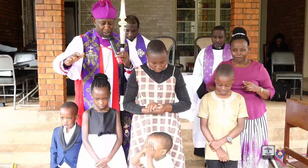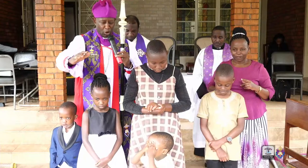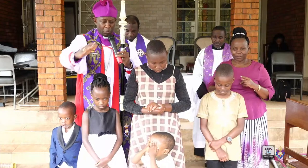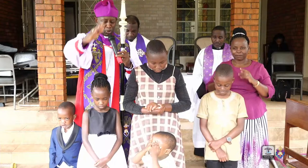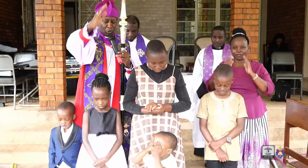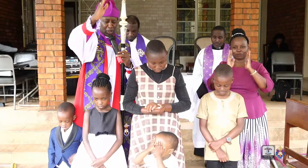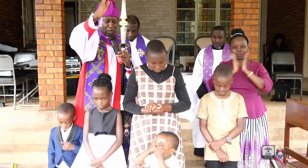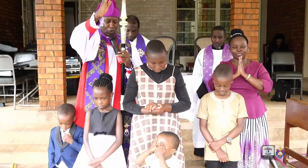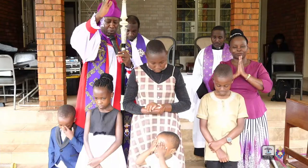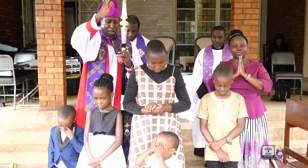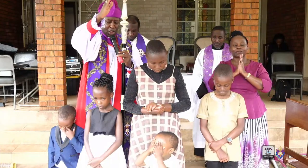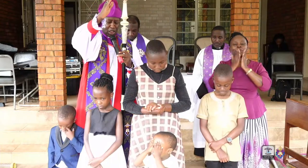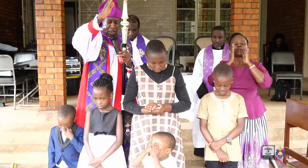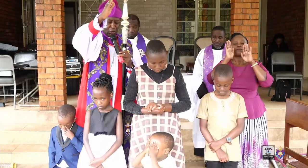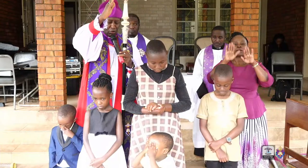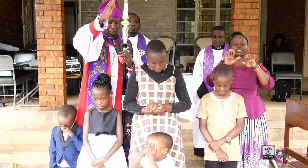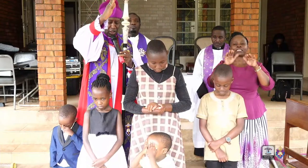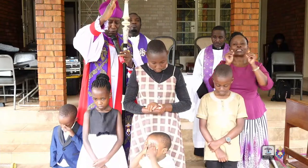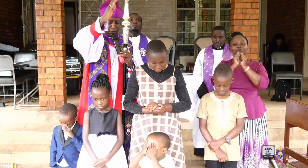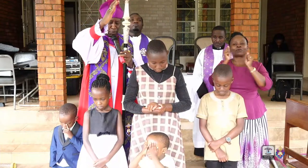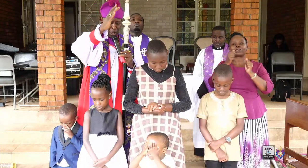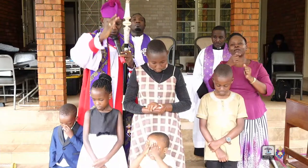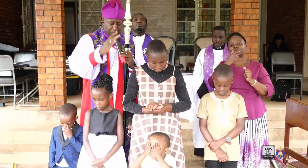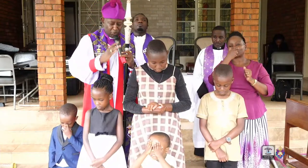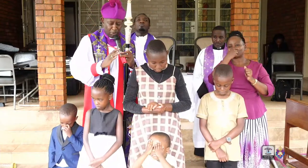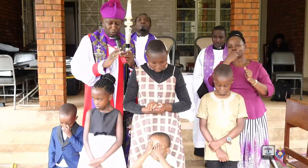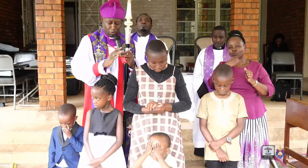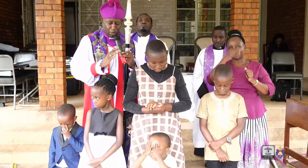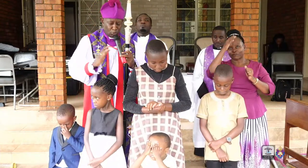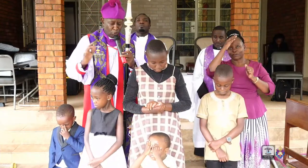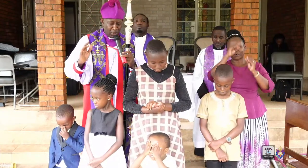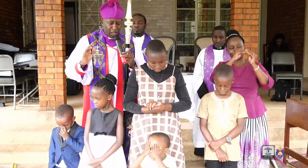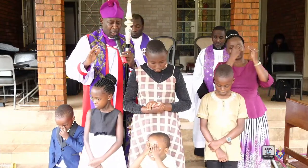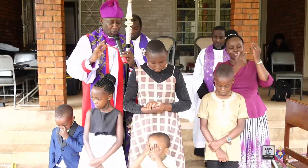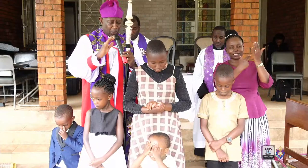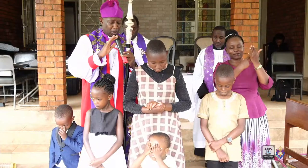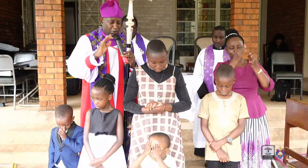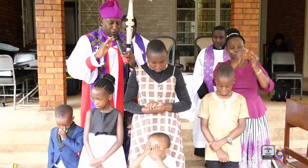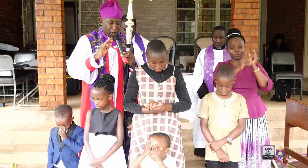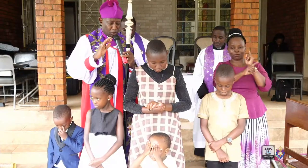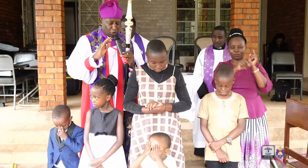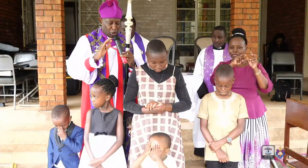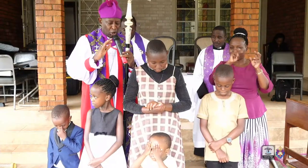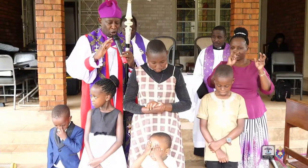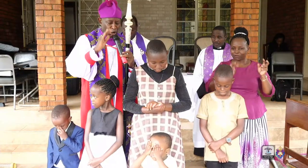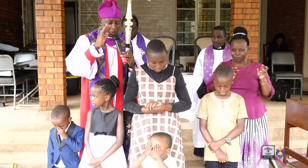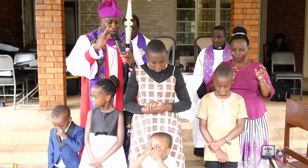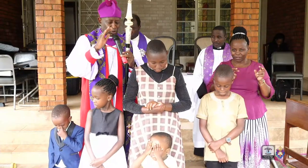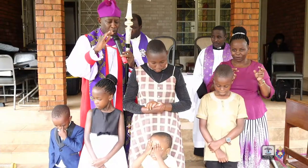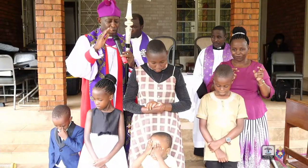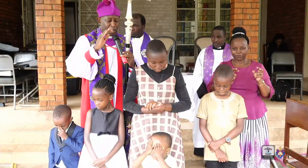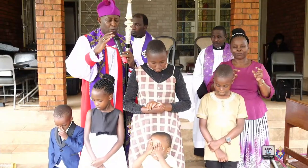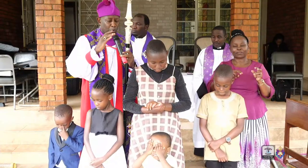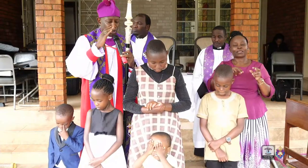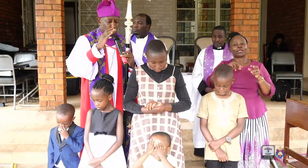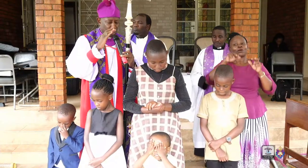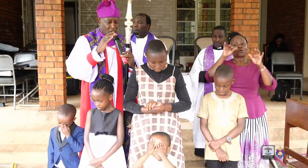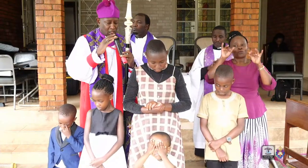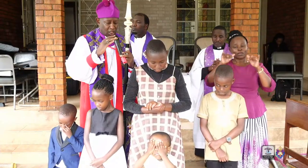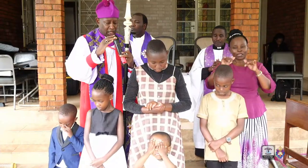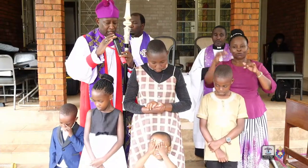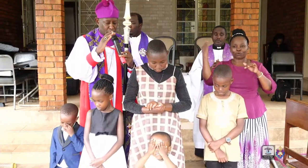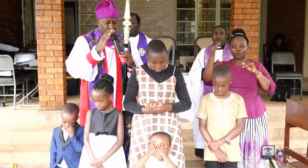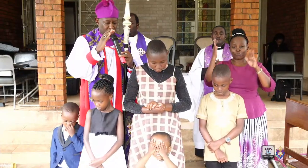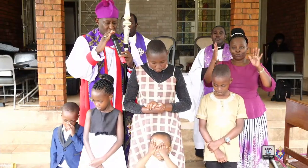tubasabidde. N'omukisa ogutaliko buyinike ogwa kitaffe omwana mwe mutumire wakuume guleme okubavaako. Omukisa katono gubeere ku mubuulizi